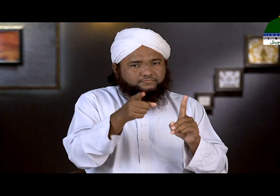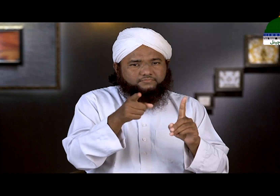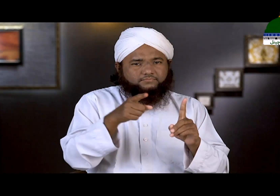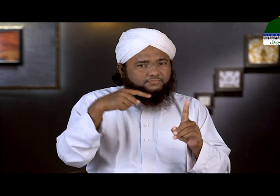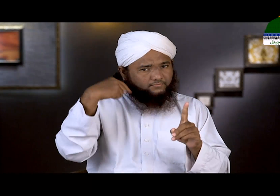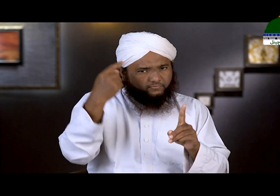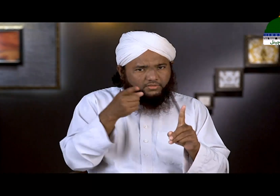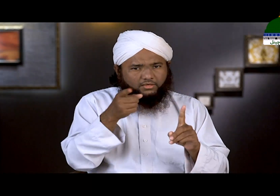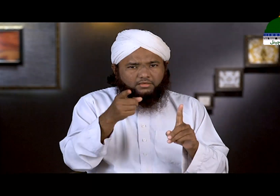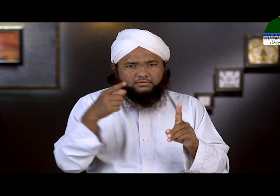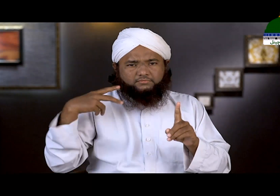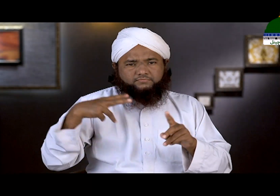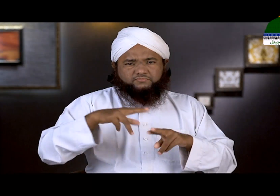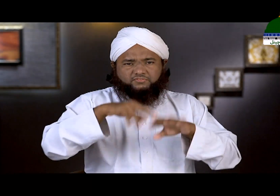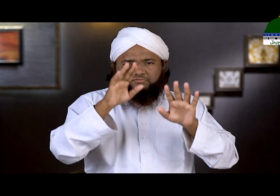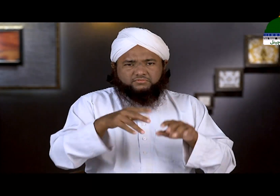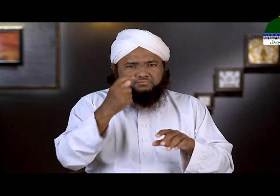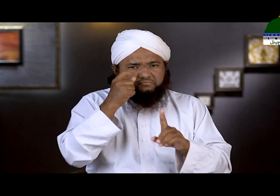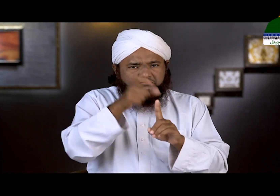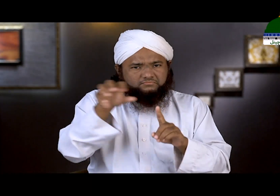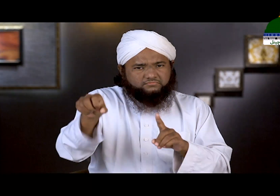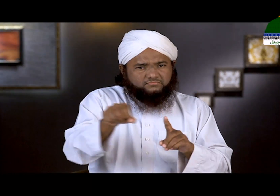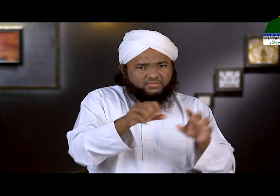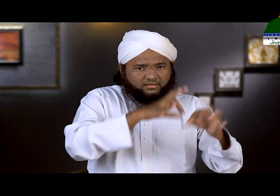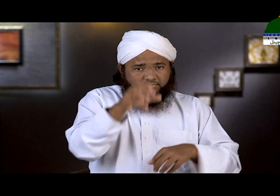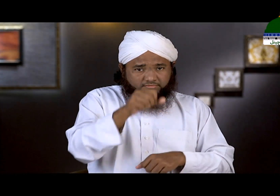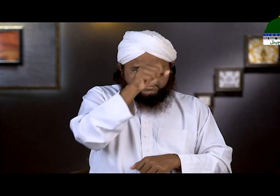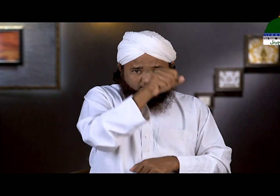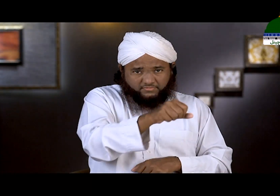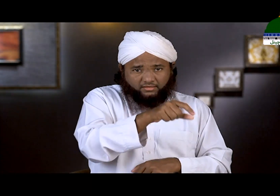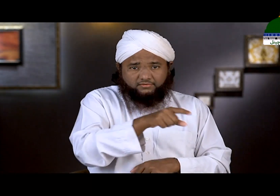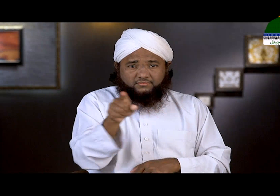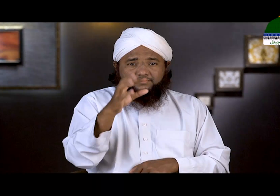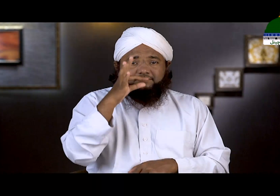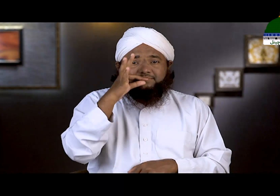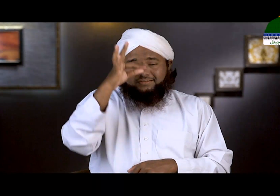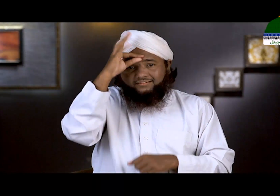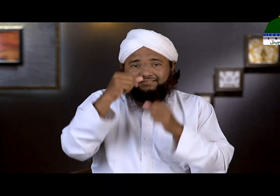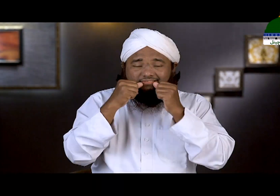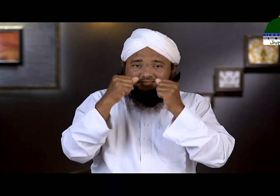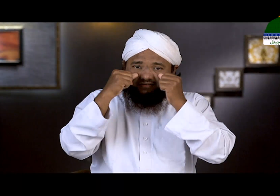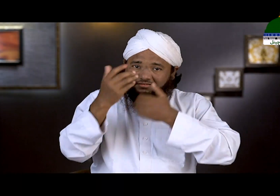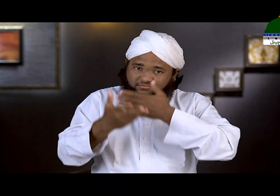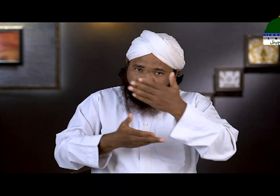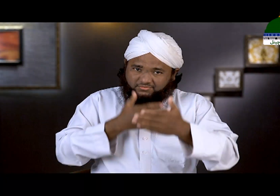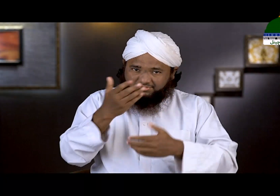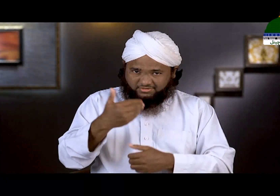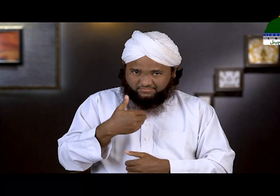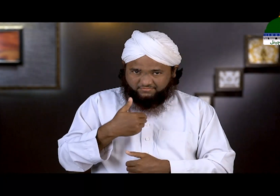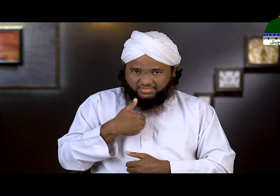کے ایک امتی کو جہنم میں جاتا دیکھ کر پکاریں گے تو حضور جان رحمت صلی اللہ علیہ وآلہ وسلم فرماتے